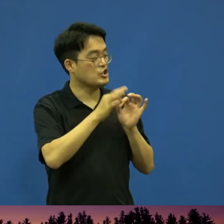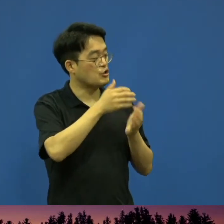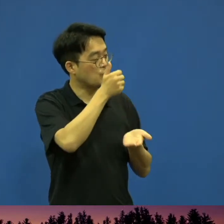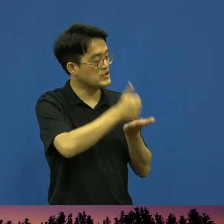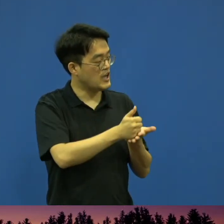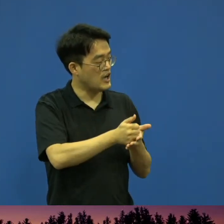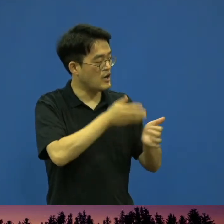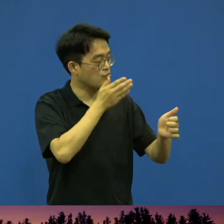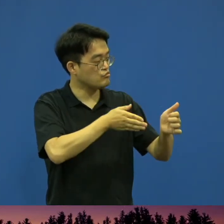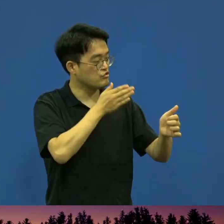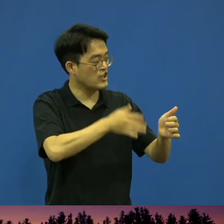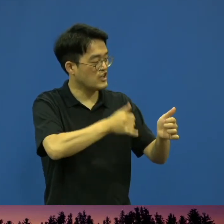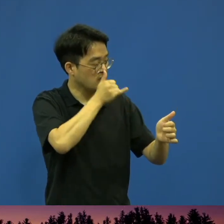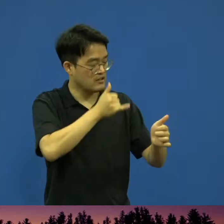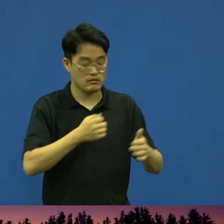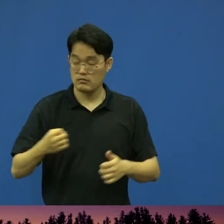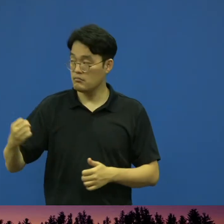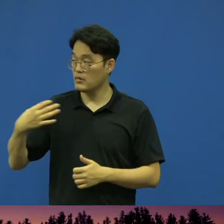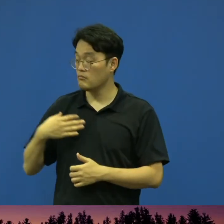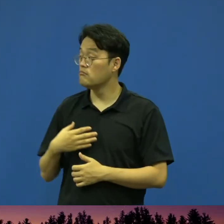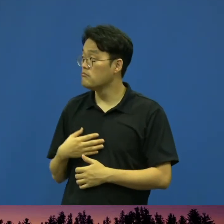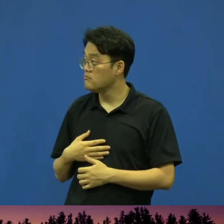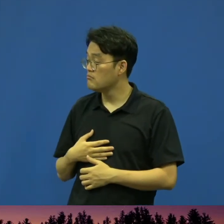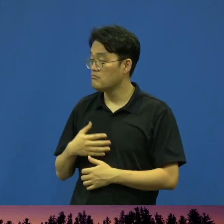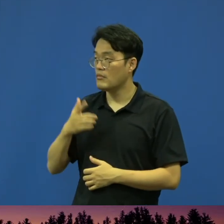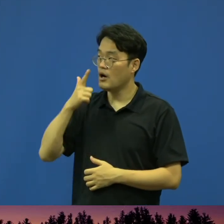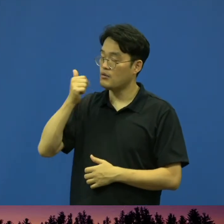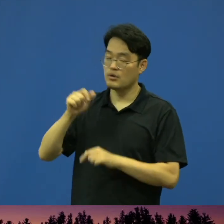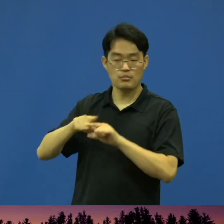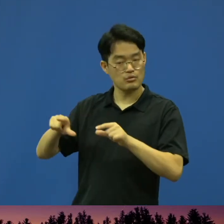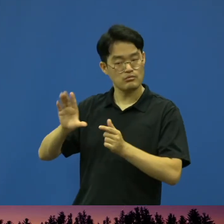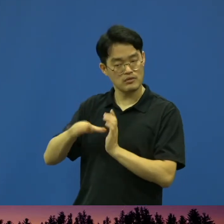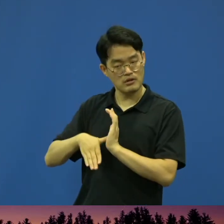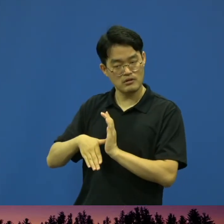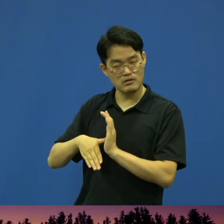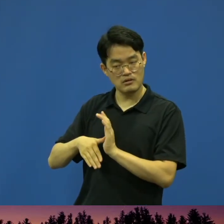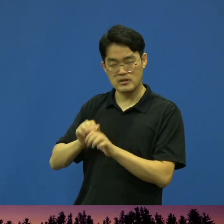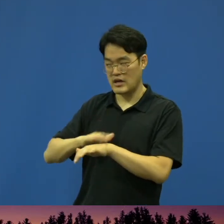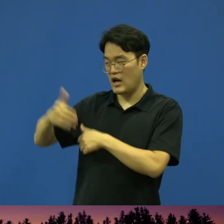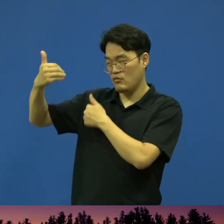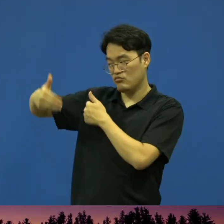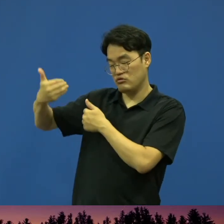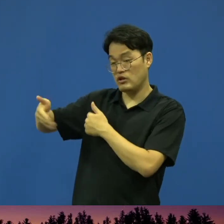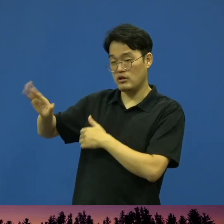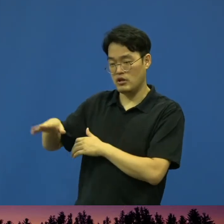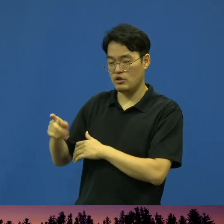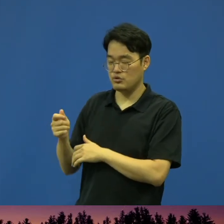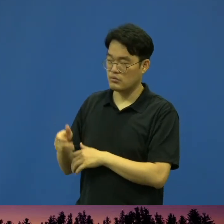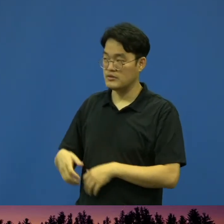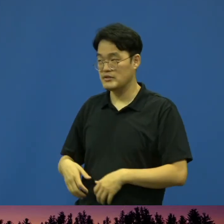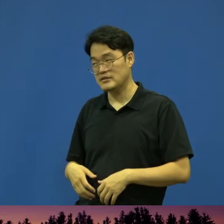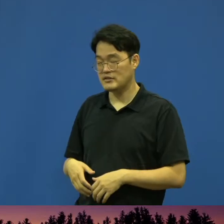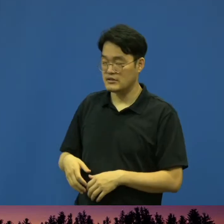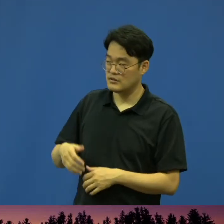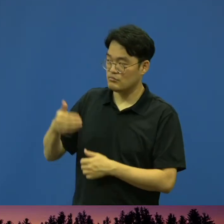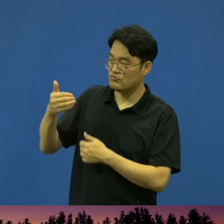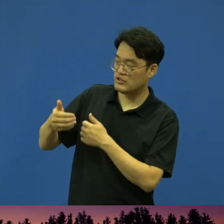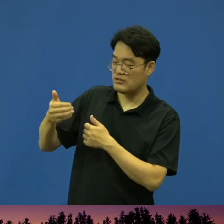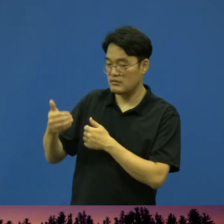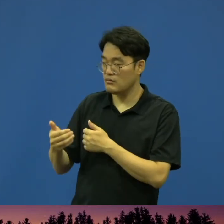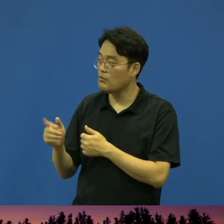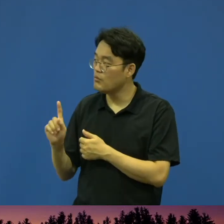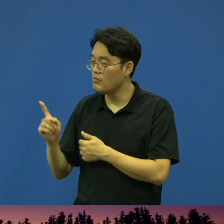부탁이 있는데, 이렇게 말씀하시는 거예요. 아버지가 평소에는 이렇게 잘 부탁하시는데 쭈삣쭈삣 부탁을 하시는 거예요. 그러면서